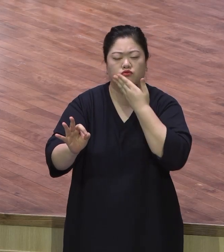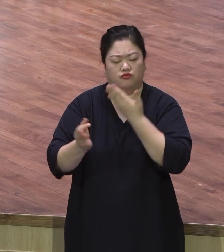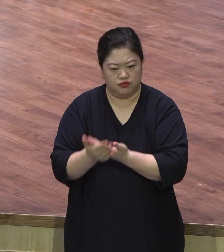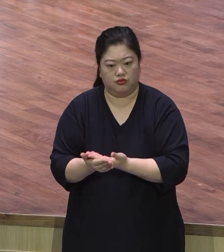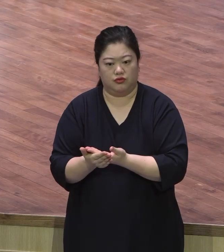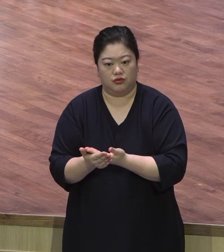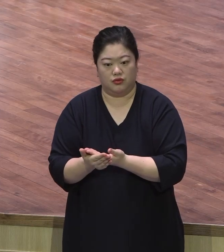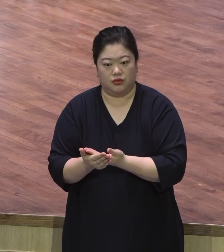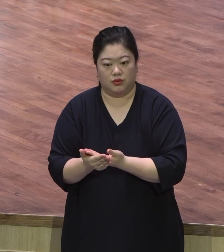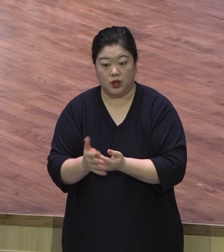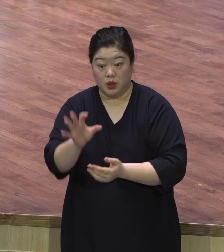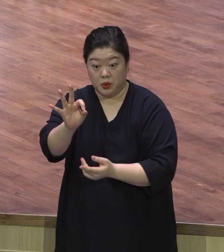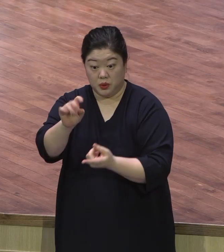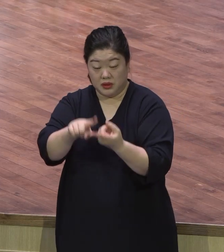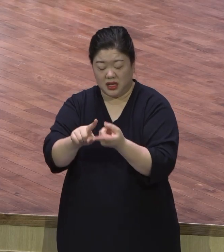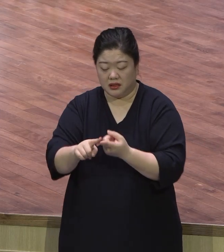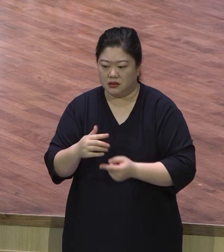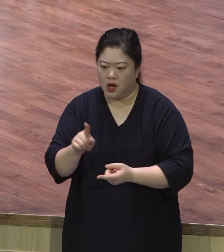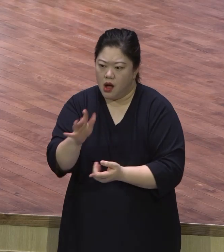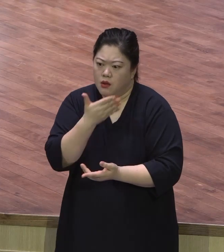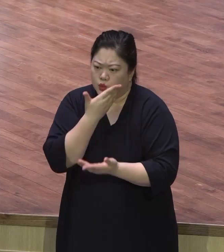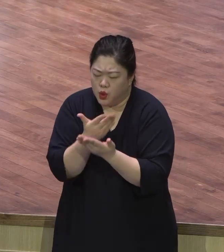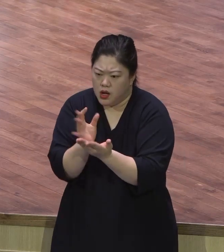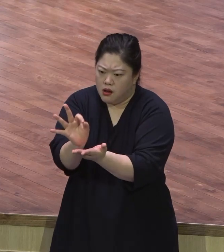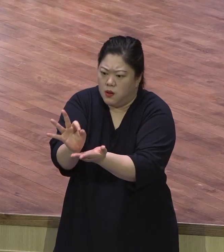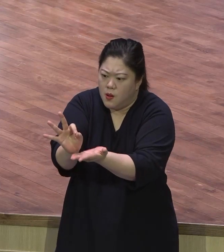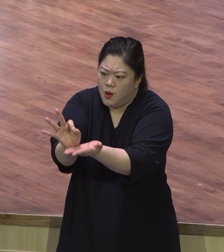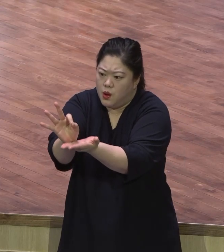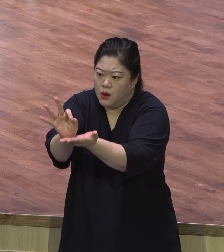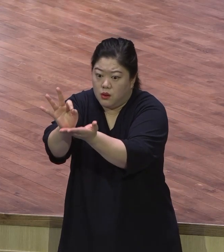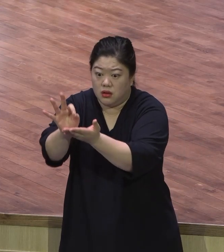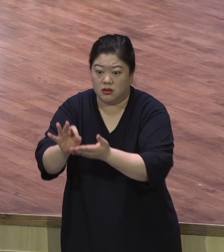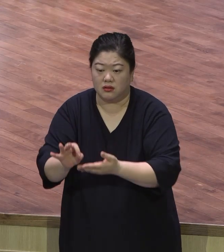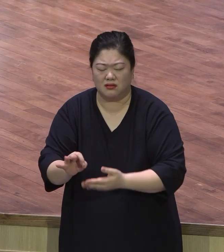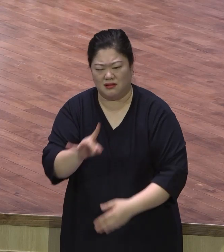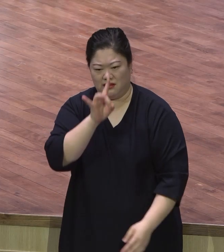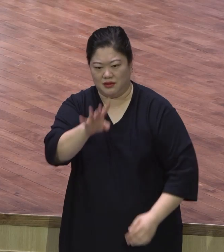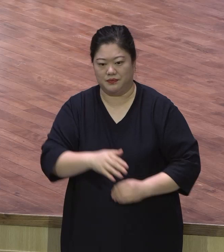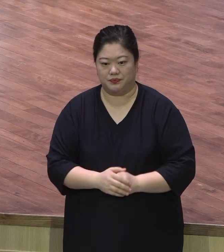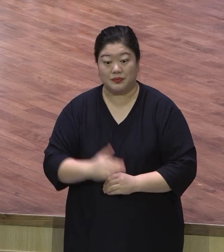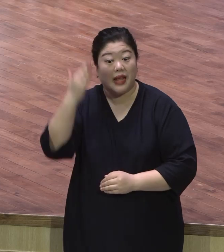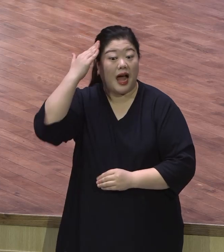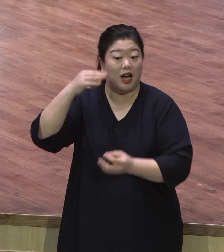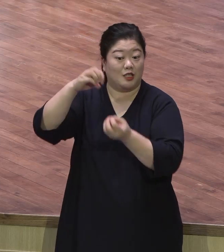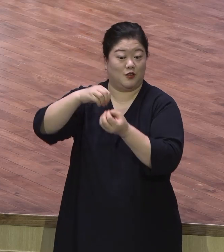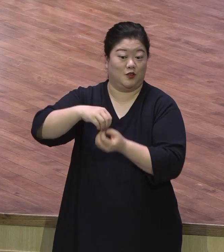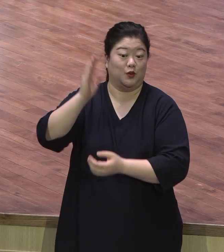물질에서 살고 있느냐에 따라서 확 달라집니다. 우리나라 속담은 이런 말이세요.